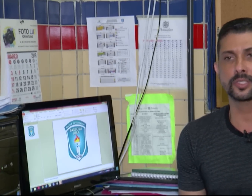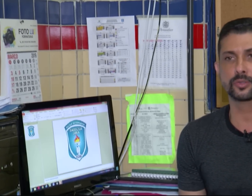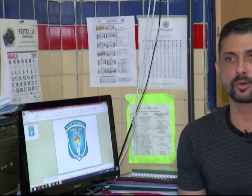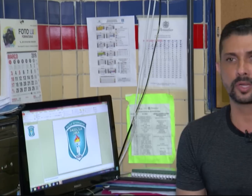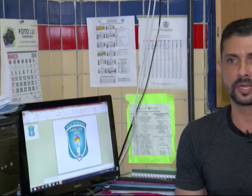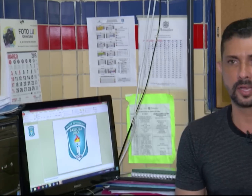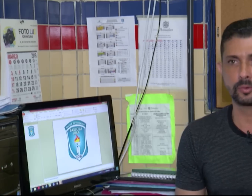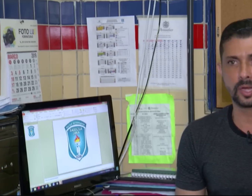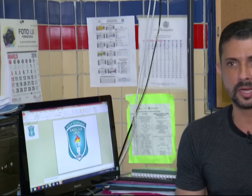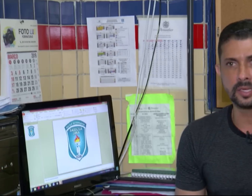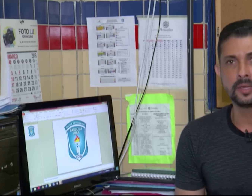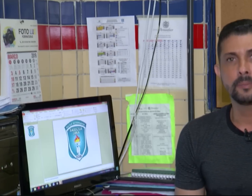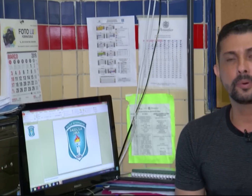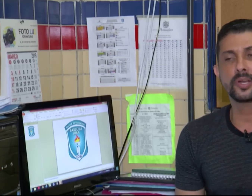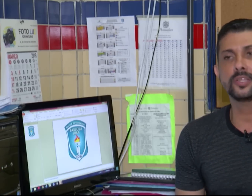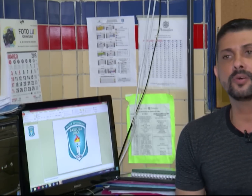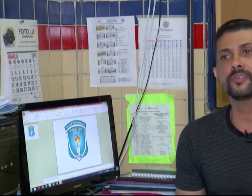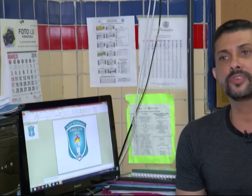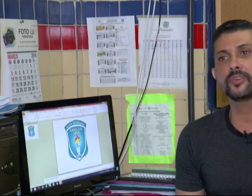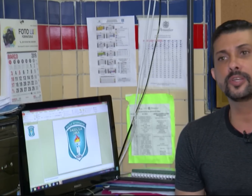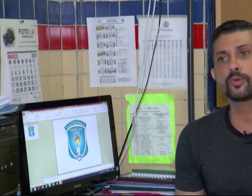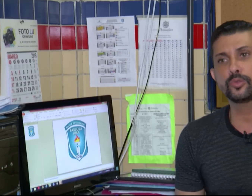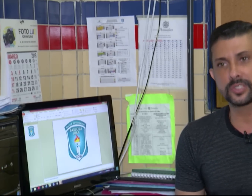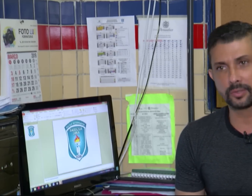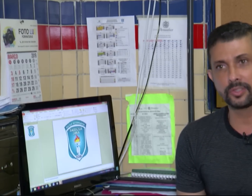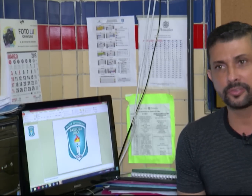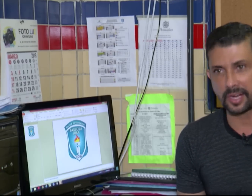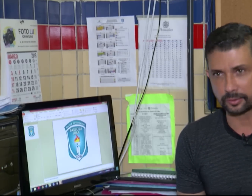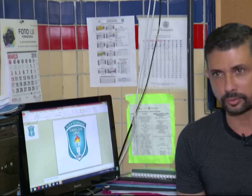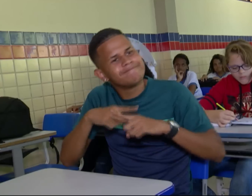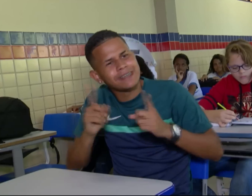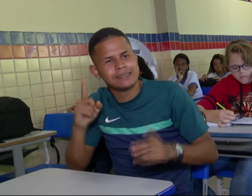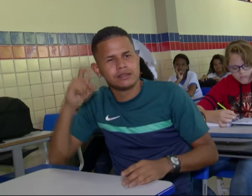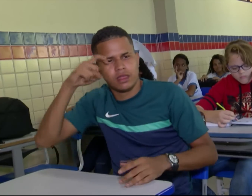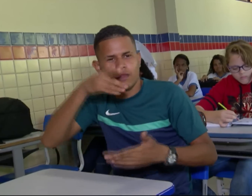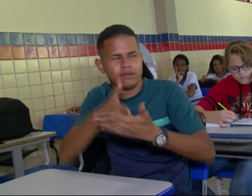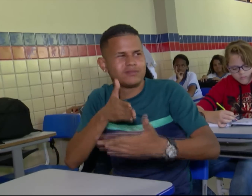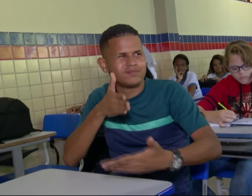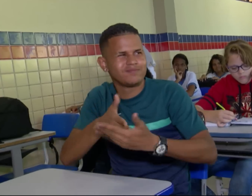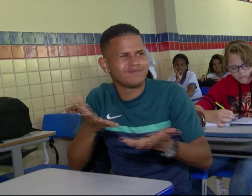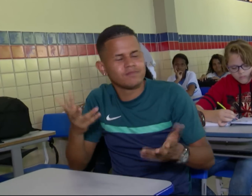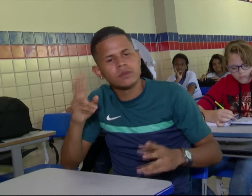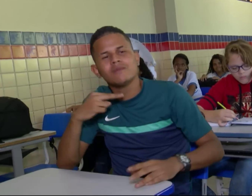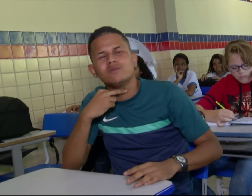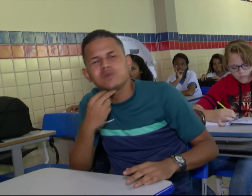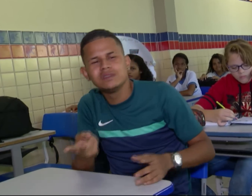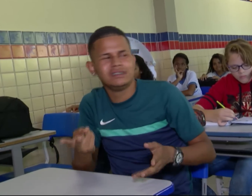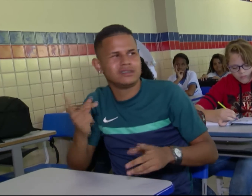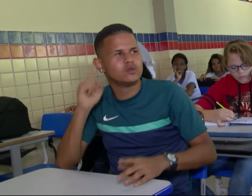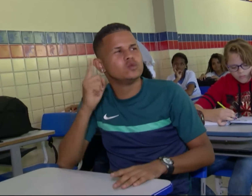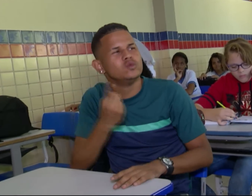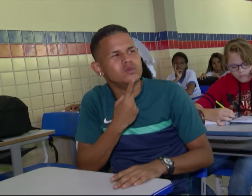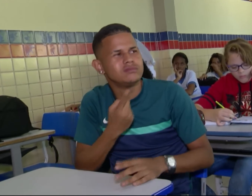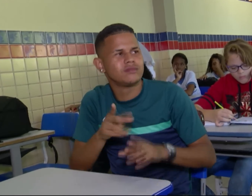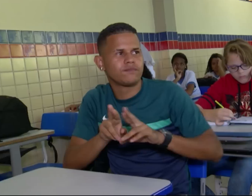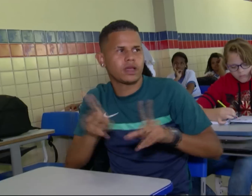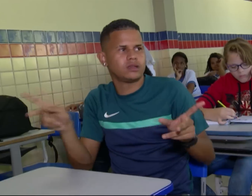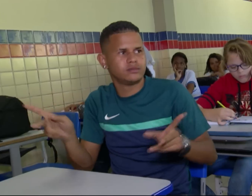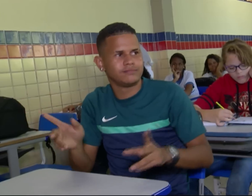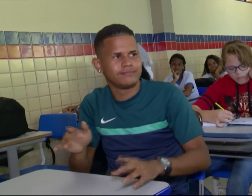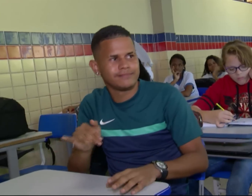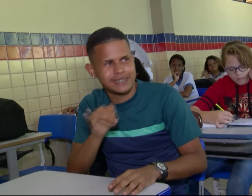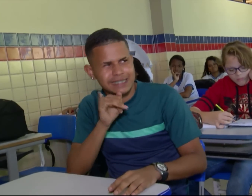estava em uma escola regular, porém não havia inclusão de fato. Matheus, que está no primeiro ano, é a prova de que a